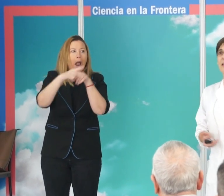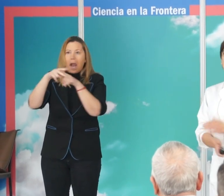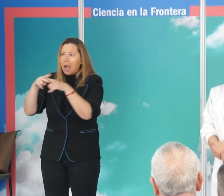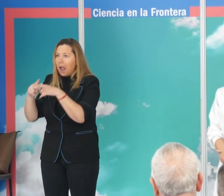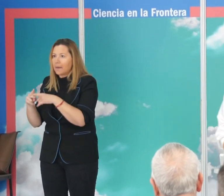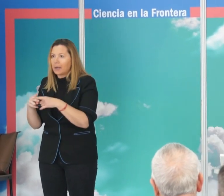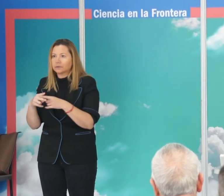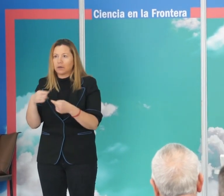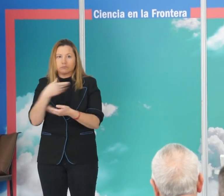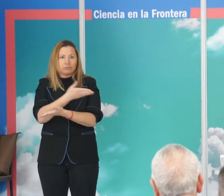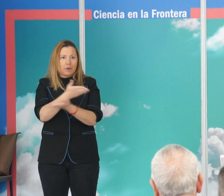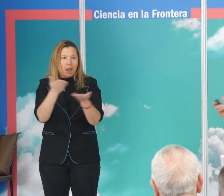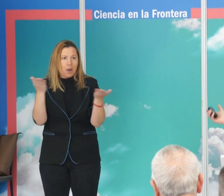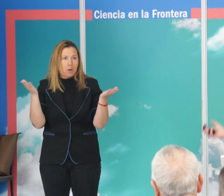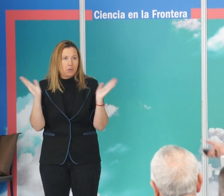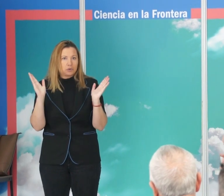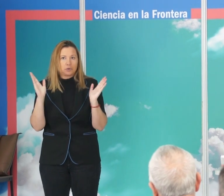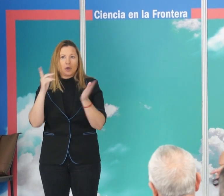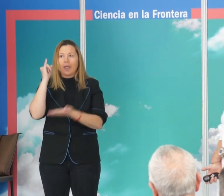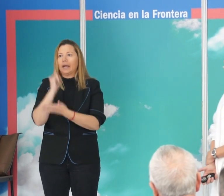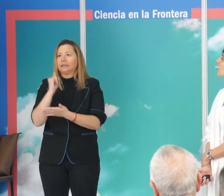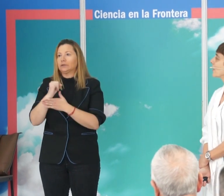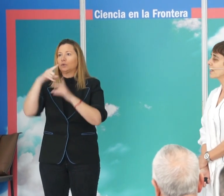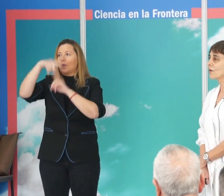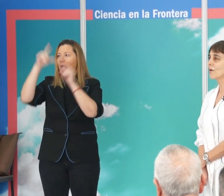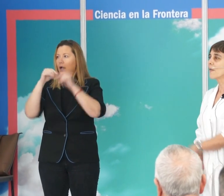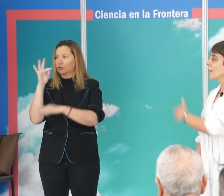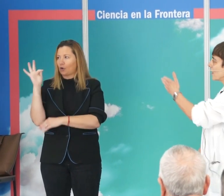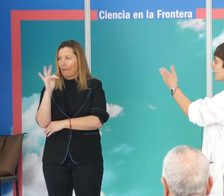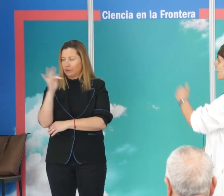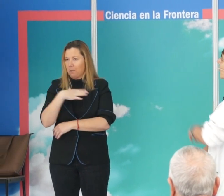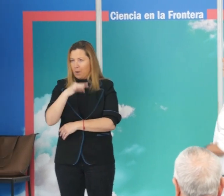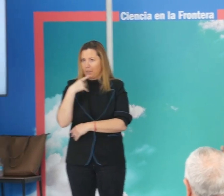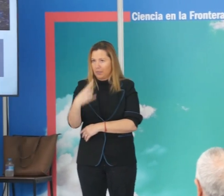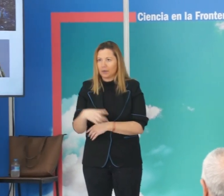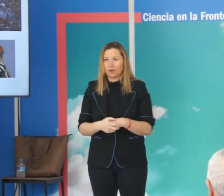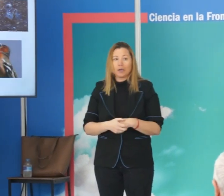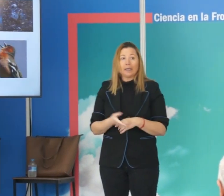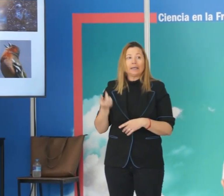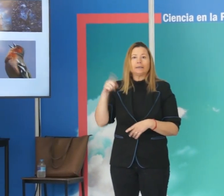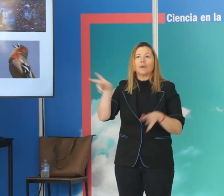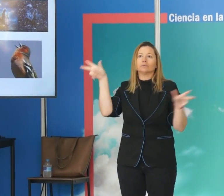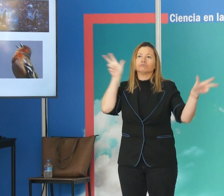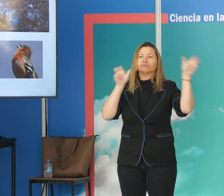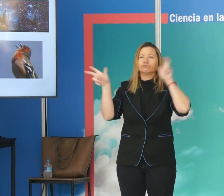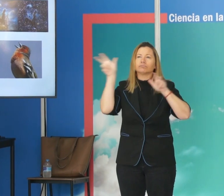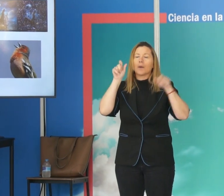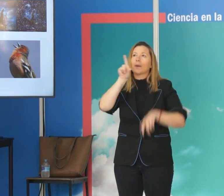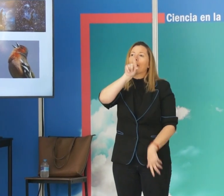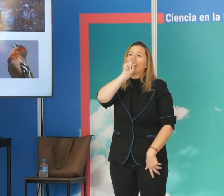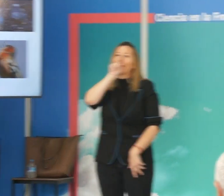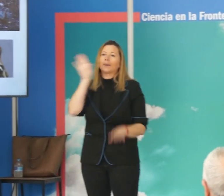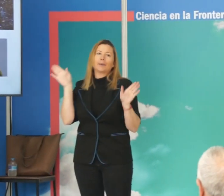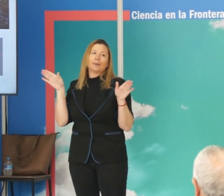de los presentes aquí del Instituto de Astrofísica podrá hablar mucho más que yo. Y tenemos pues lo que vamos oyendo como los pajaritos,